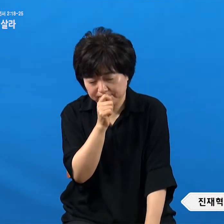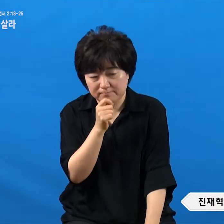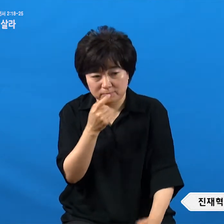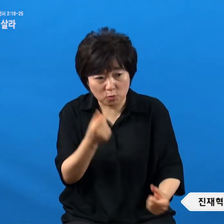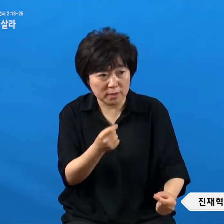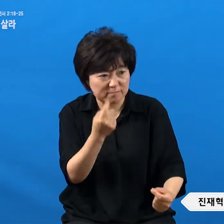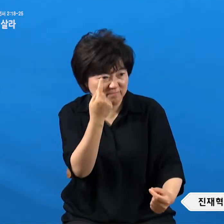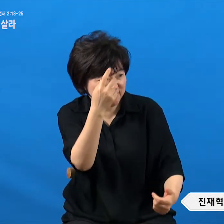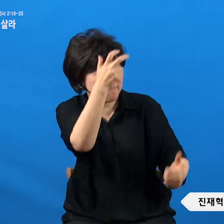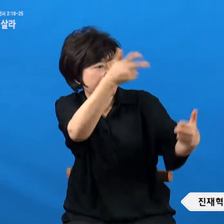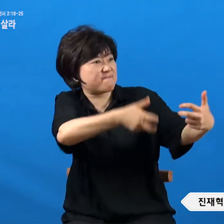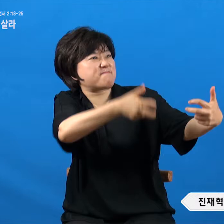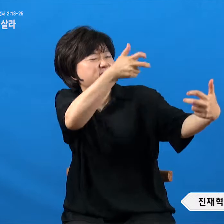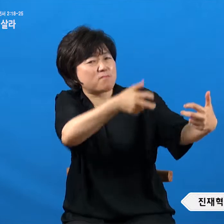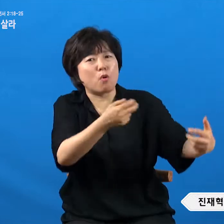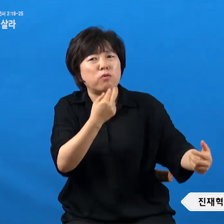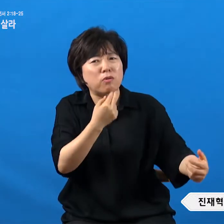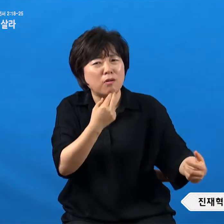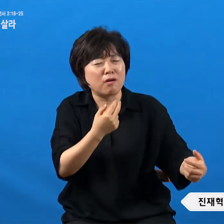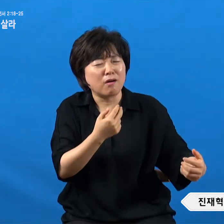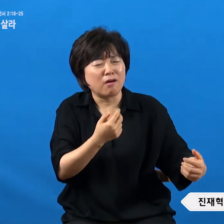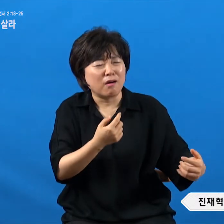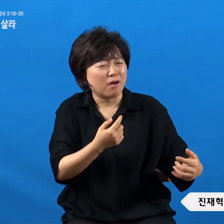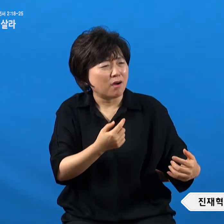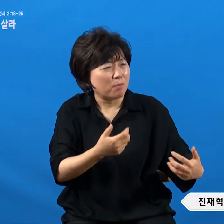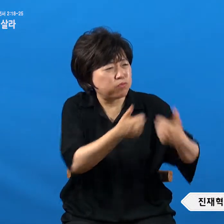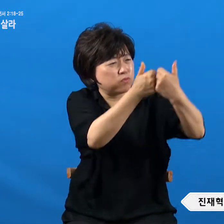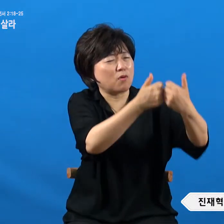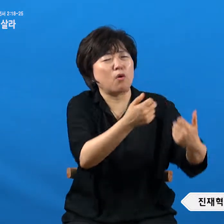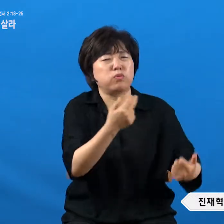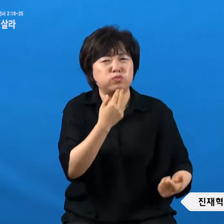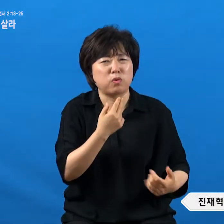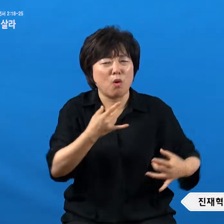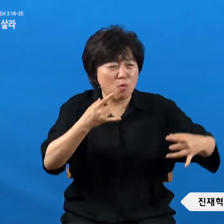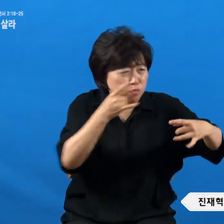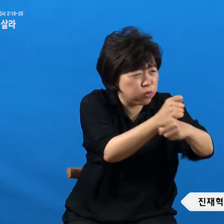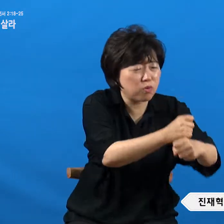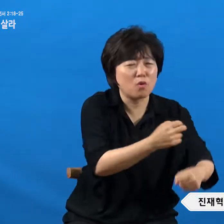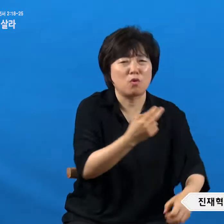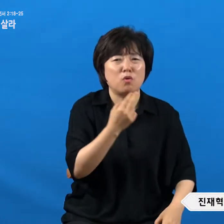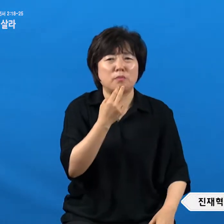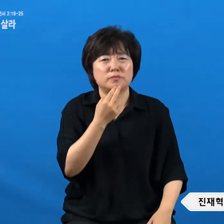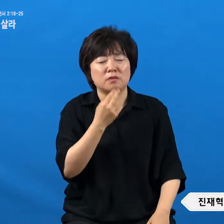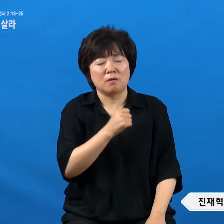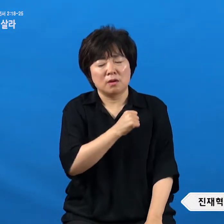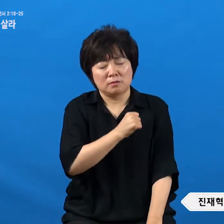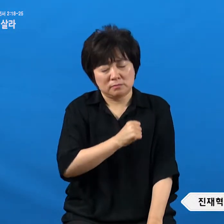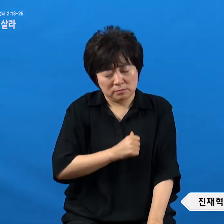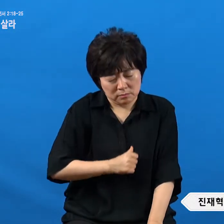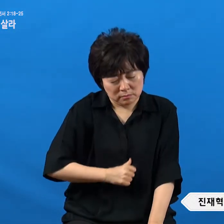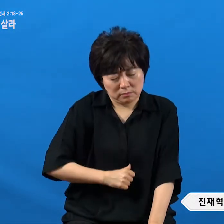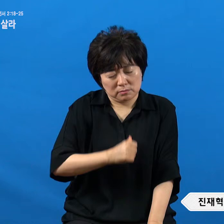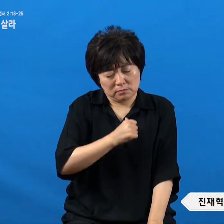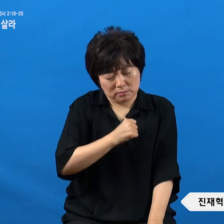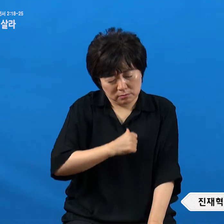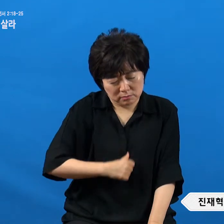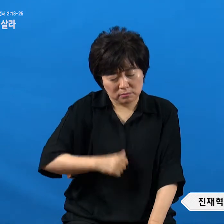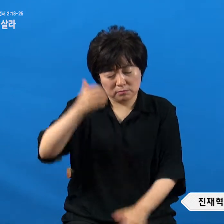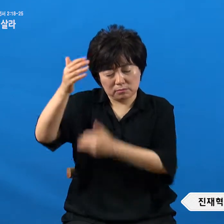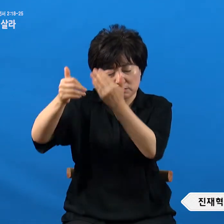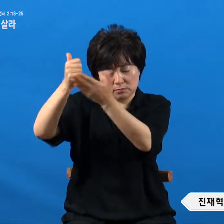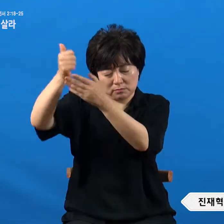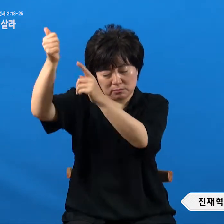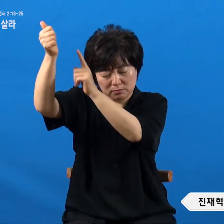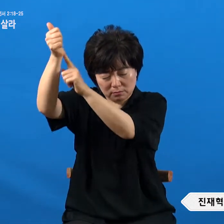아니하셨습니다. 오직 공의를 심판하시는 하나님을 생각하며 고난의 길을 참으셨던